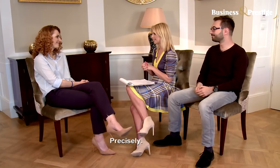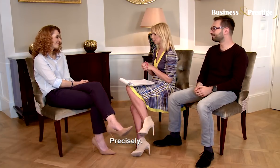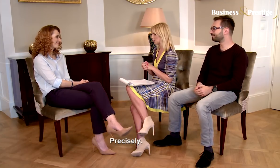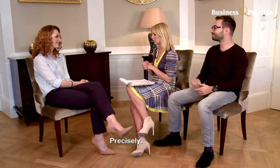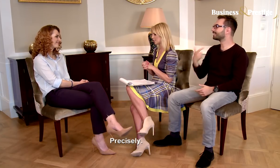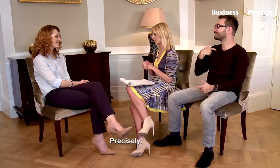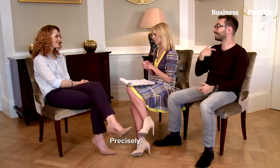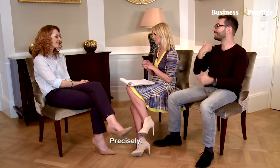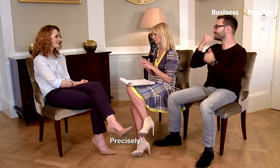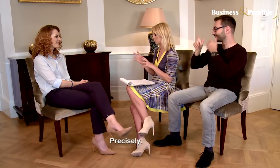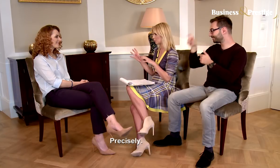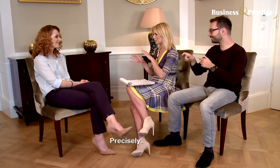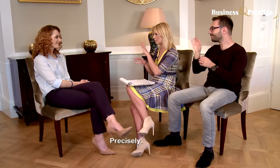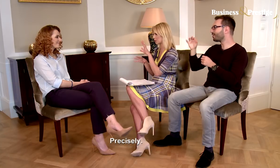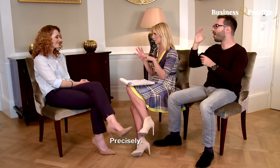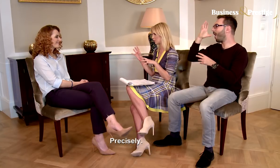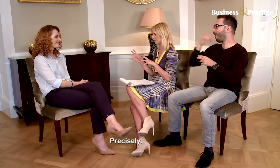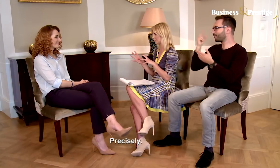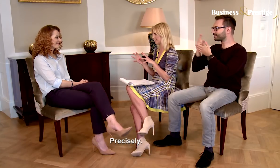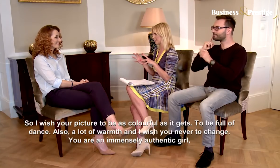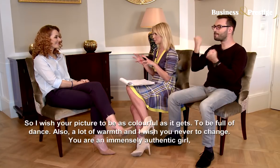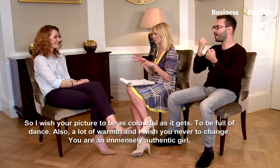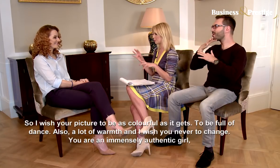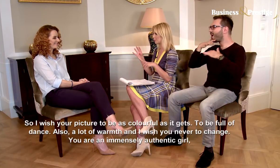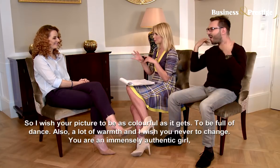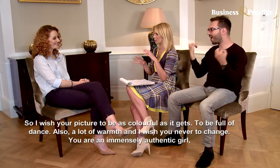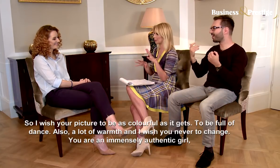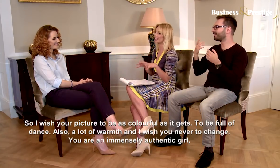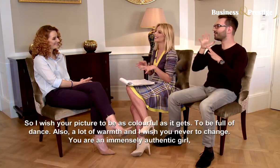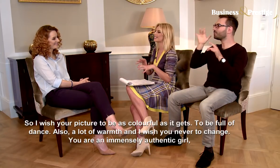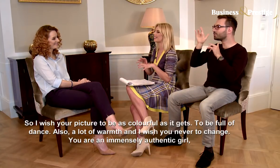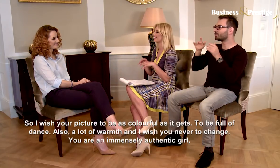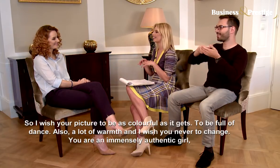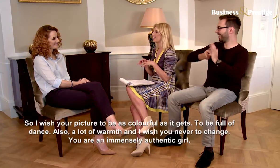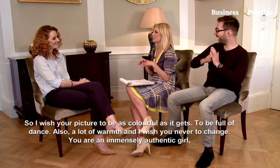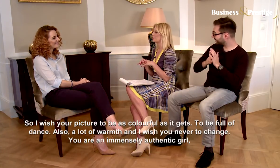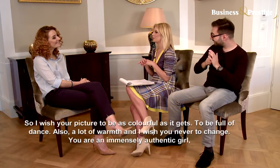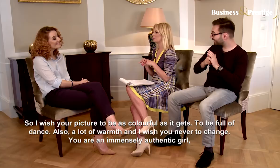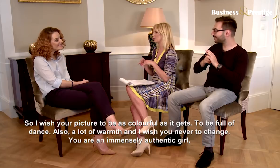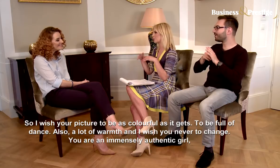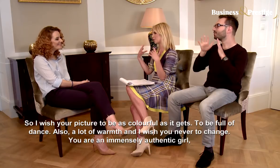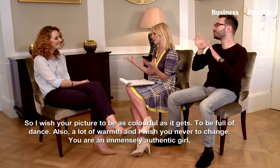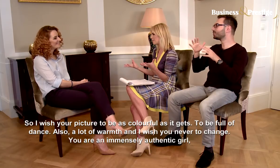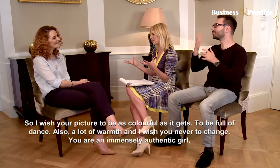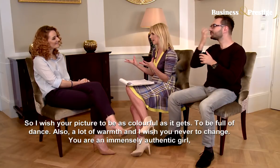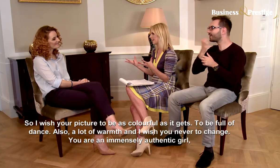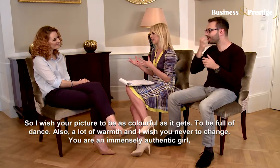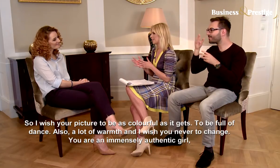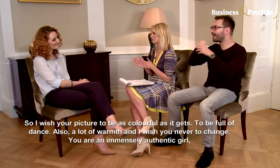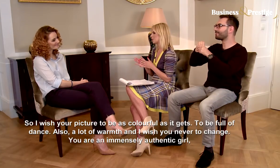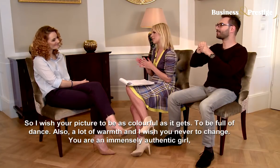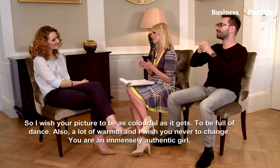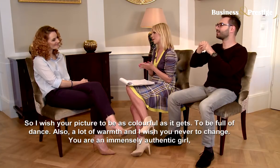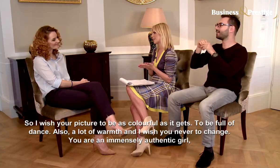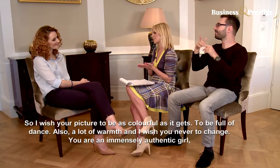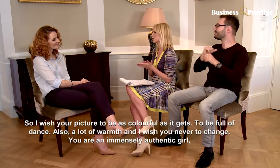Dokładnie. To ja ci życzę, żeby ten twój obraz był bardzo kolorowy, żeby w nim było sporo tańca, żeby w nim było dużo ciepła i